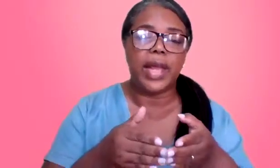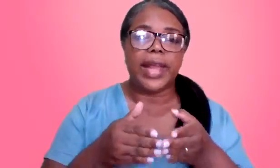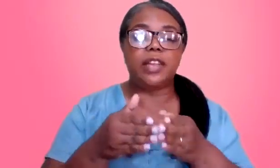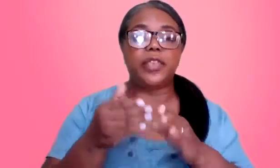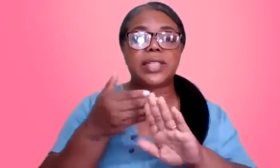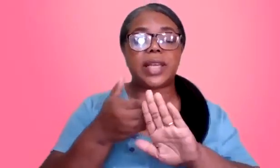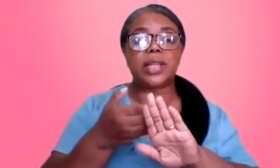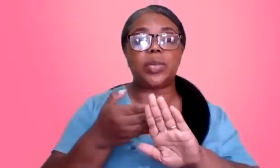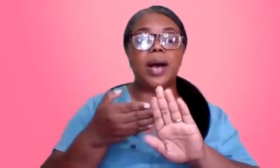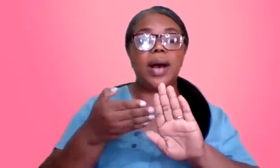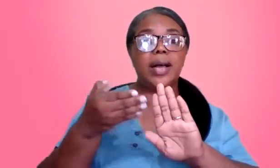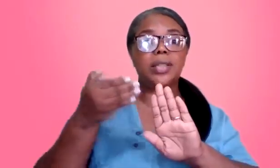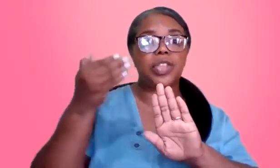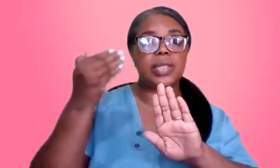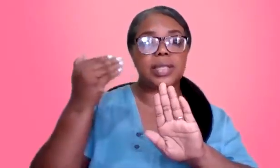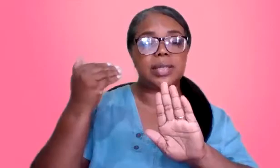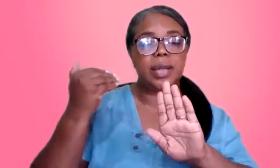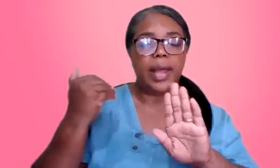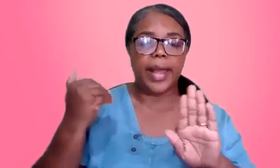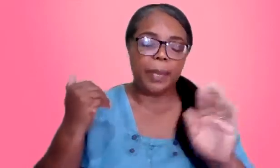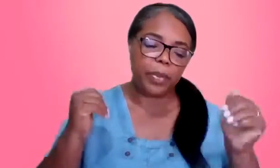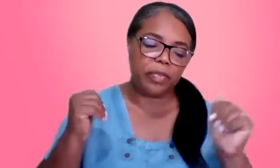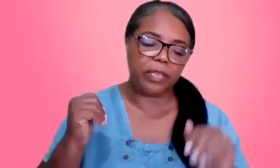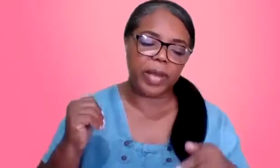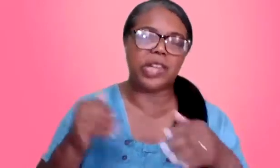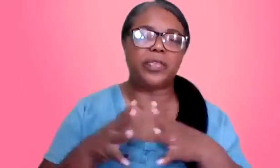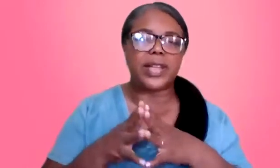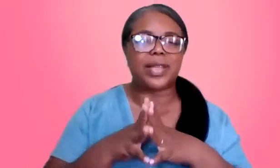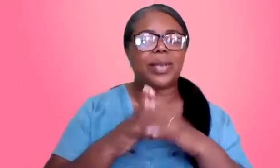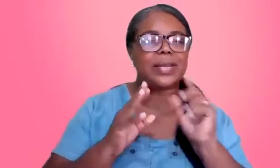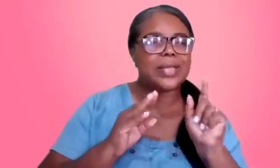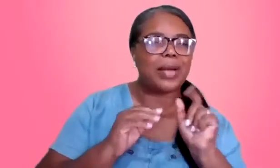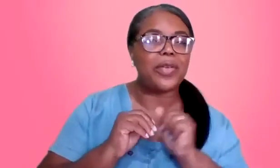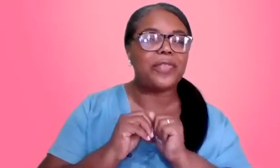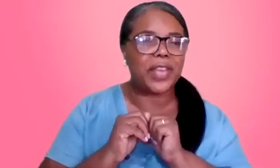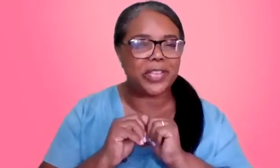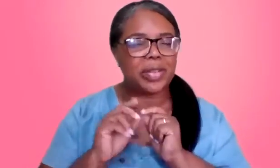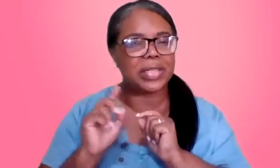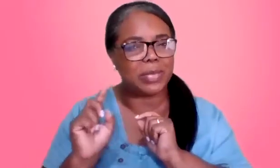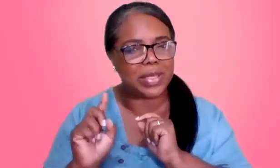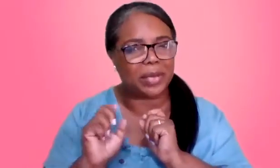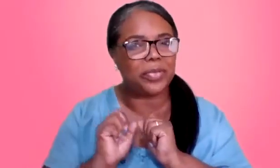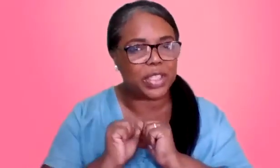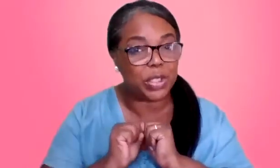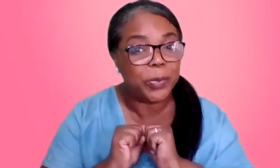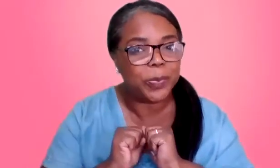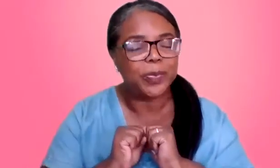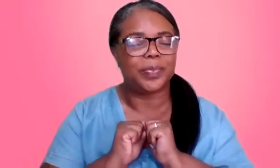ele foi escrito antes, provavelmente ele foi escrito lá no século XX, nós estamos no século XXI,